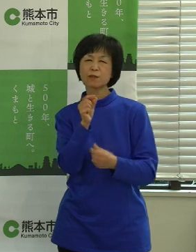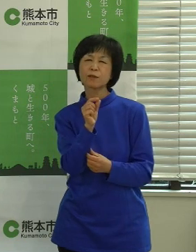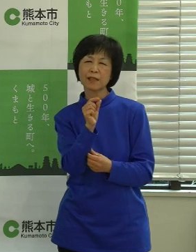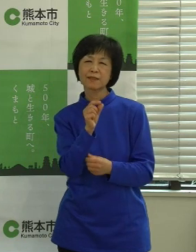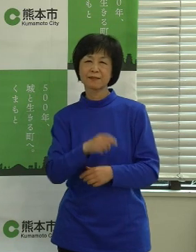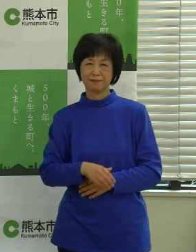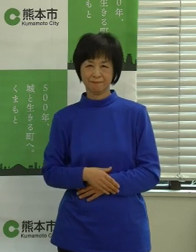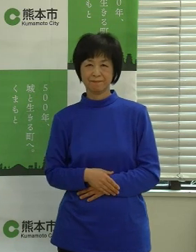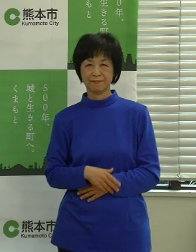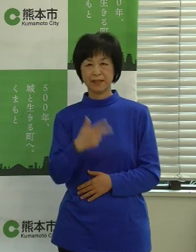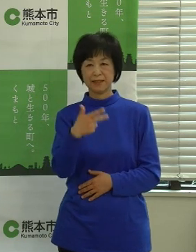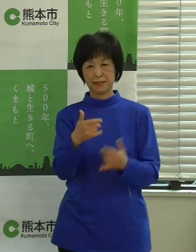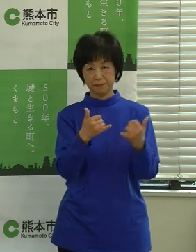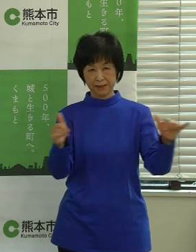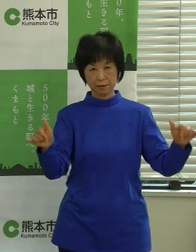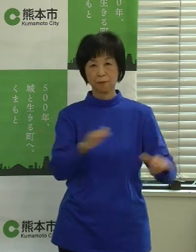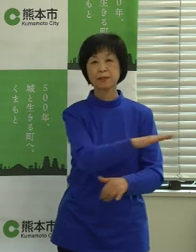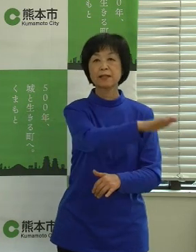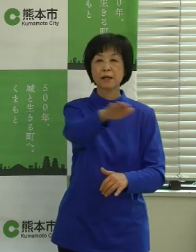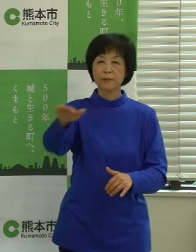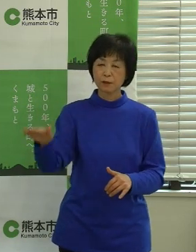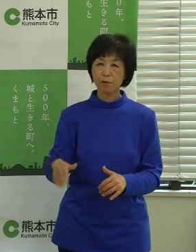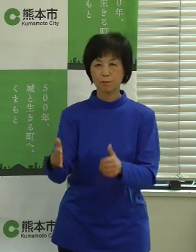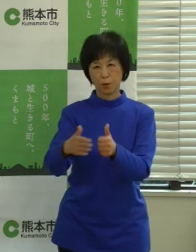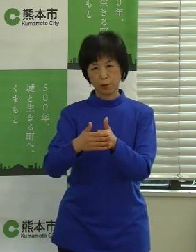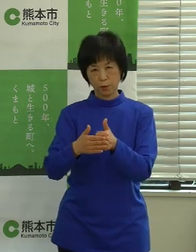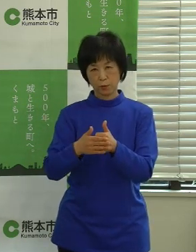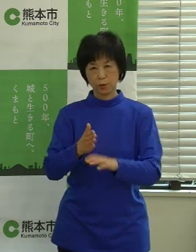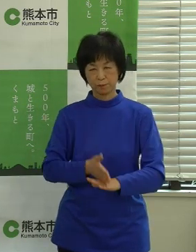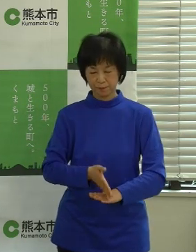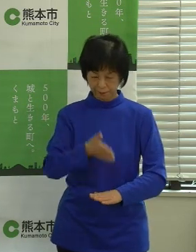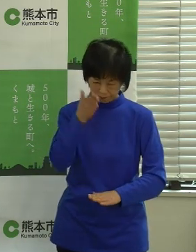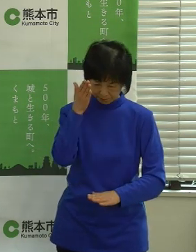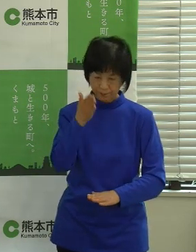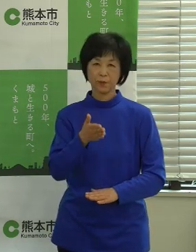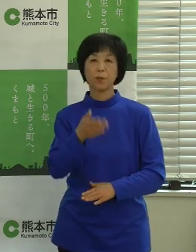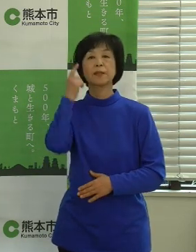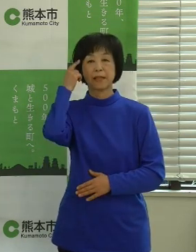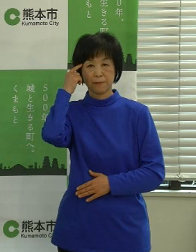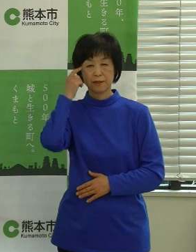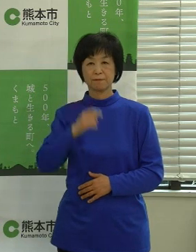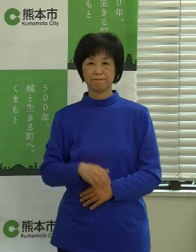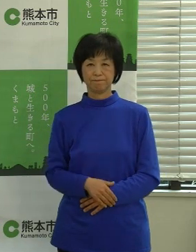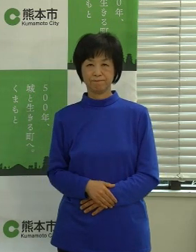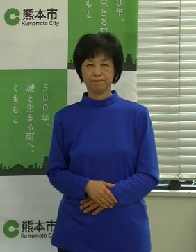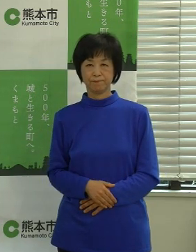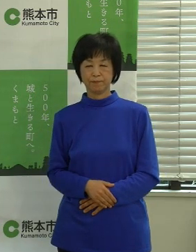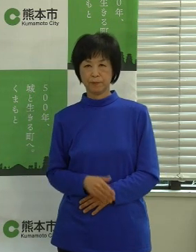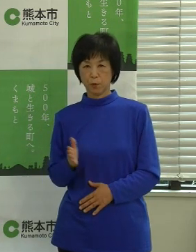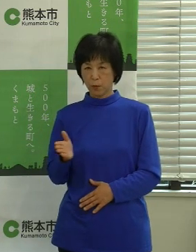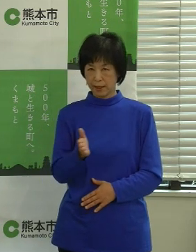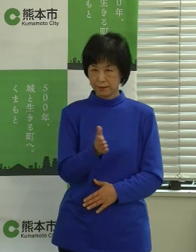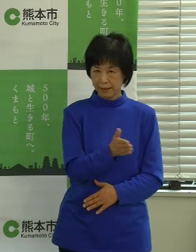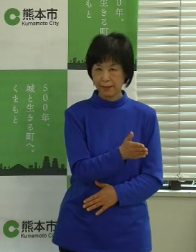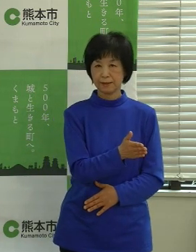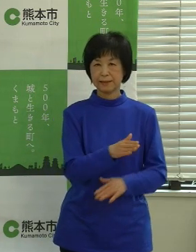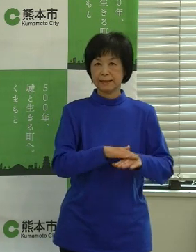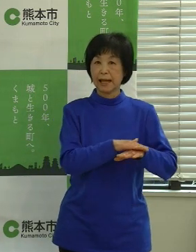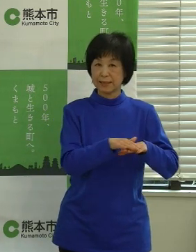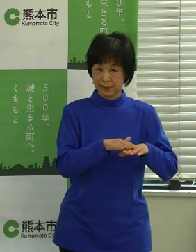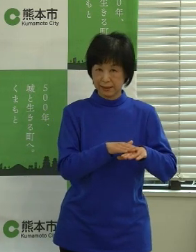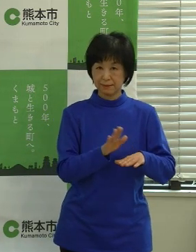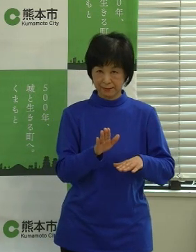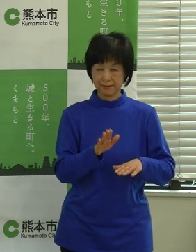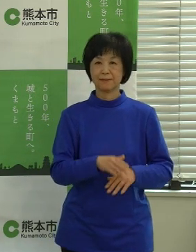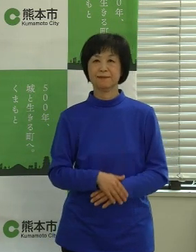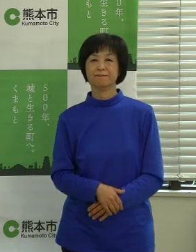さんのご協力の賜物だというふうに思っております。で、まあ、これからということになりますとですね、やはりこ